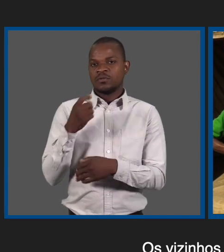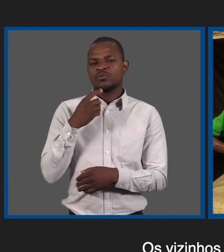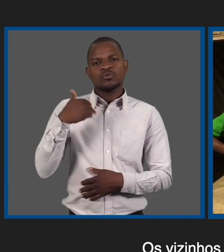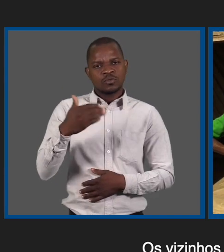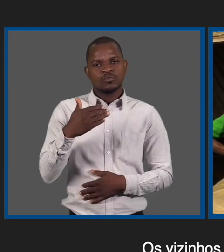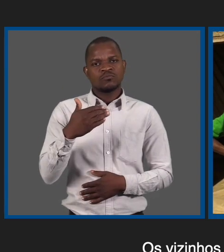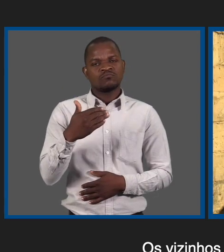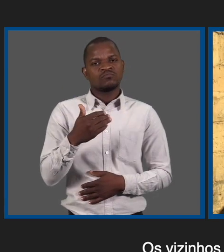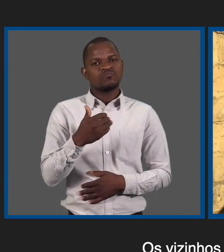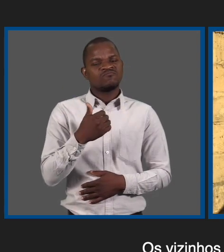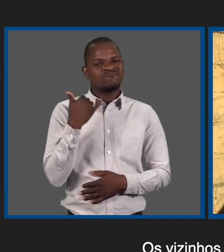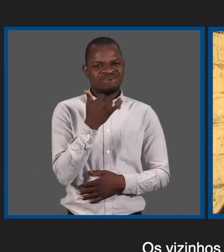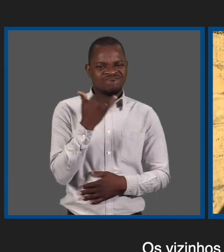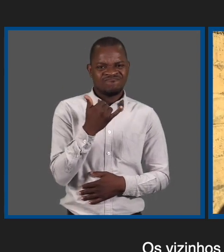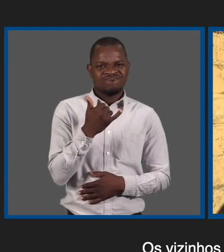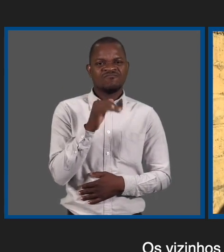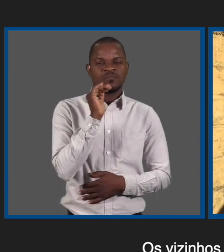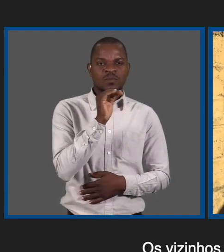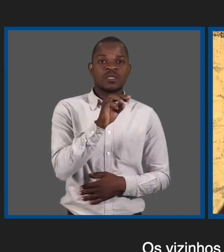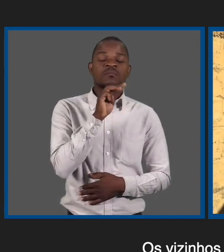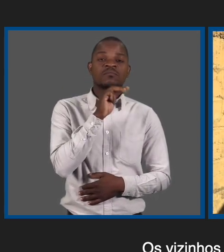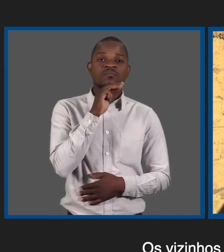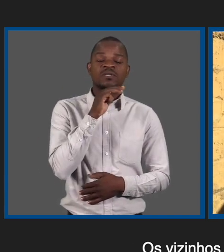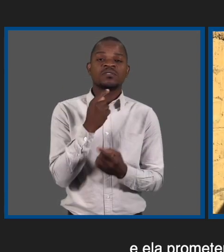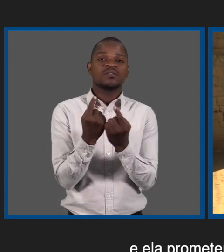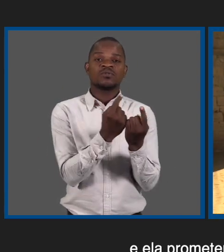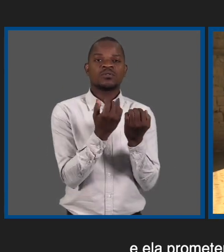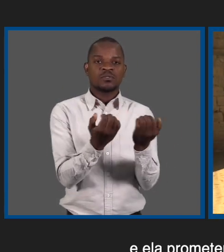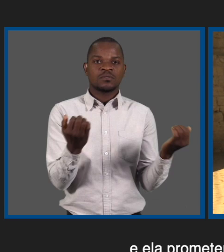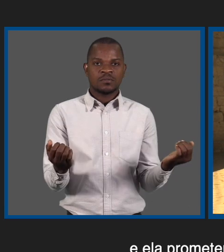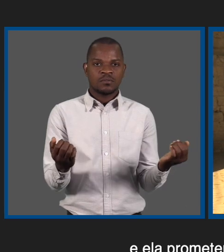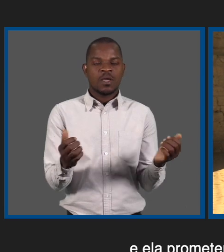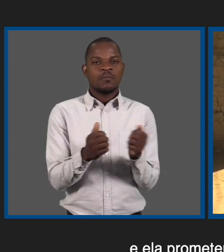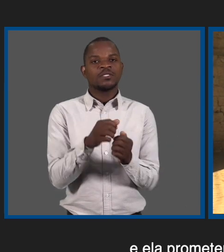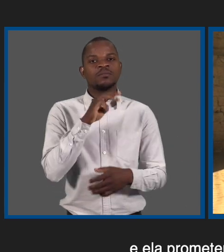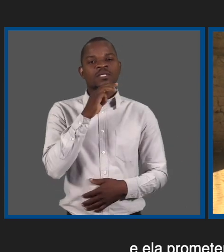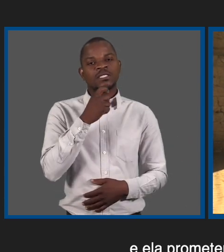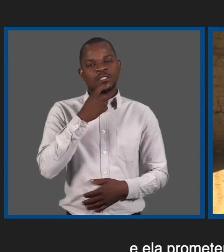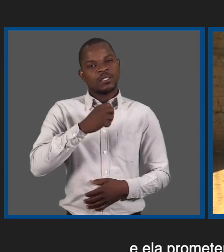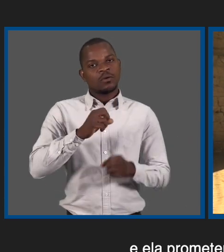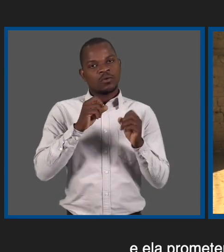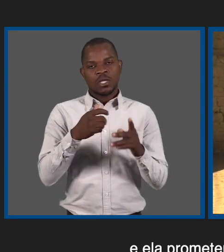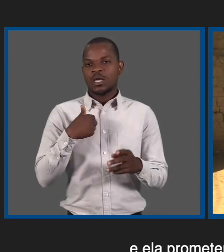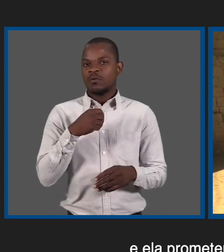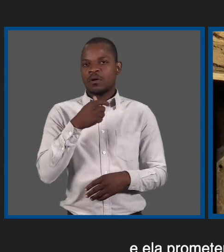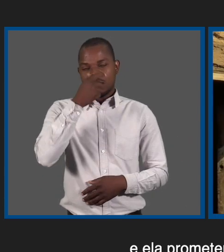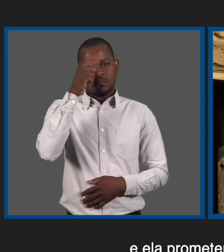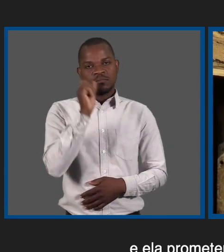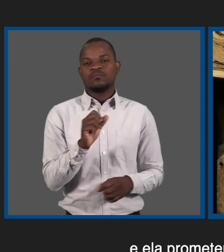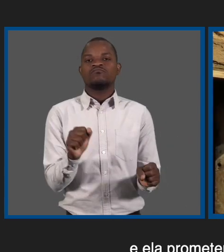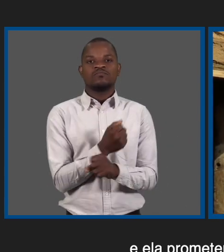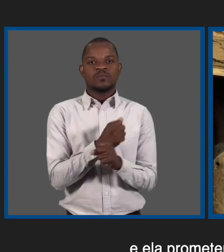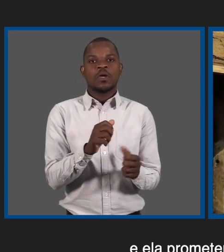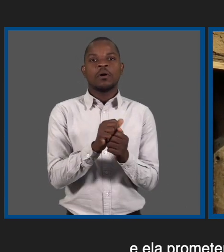confrontado a mãe sobre a situação das crianças e ela prometeu não mais abandoná-las. Mas